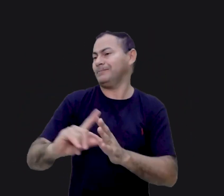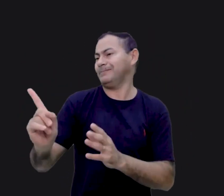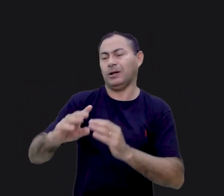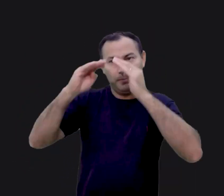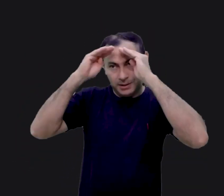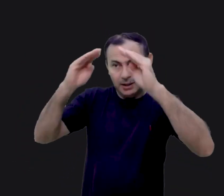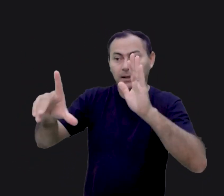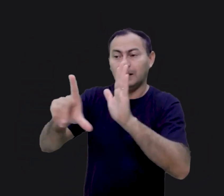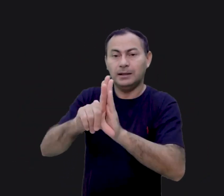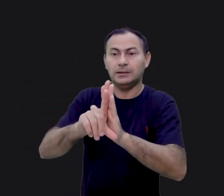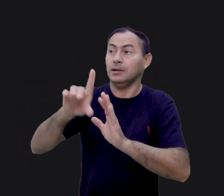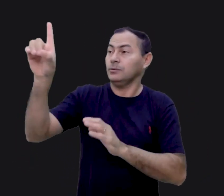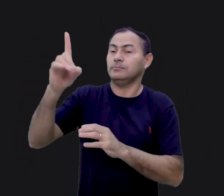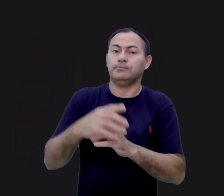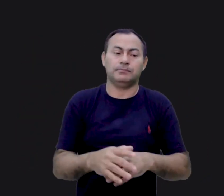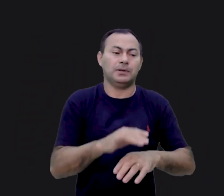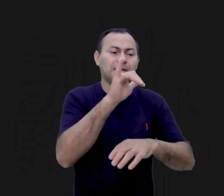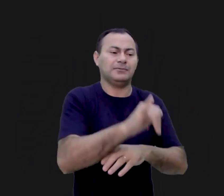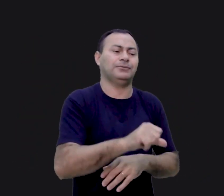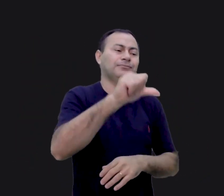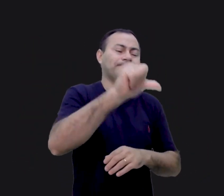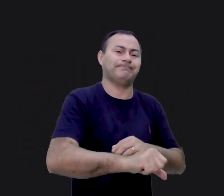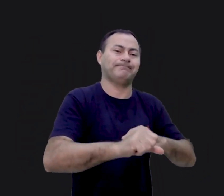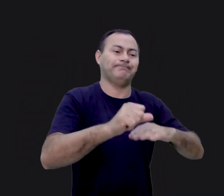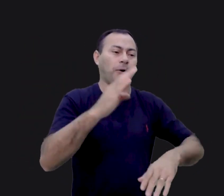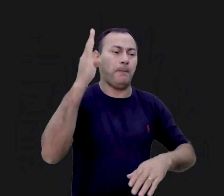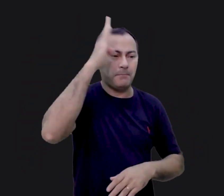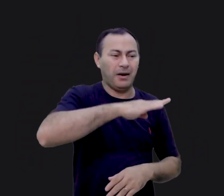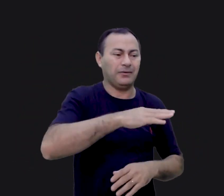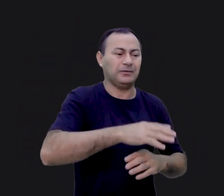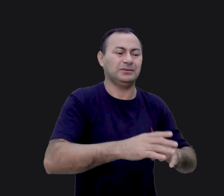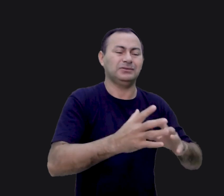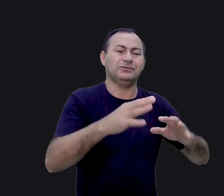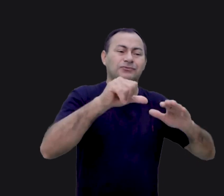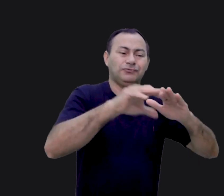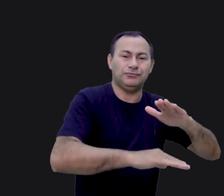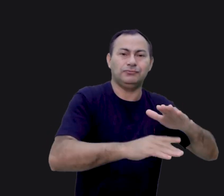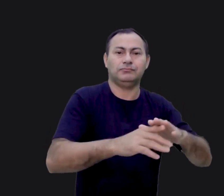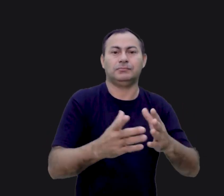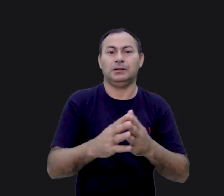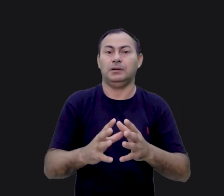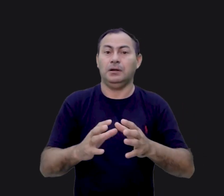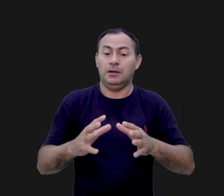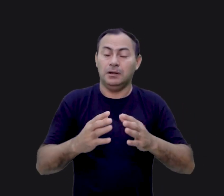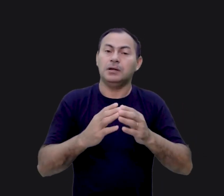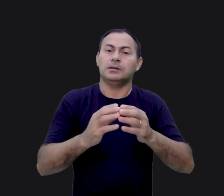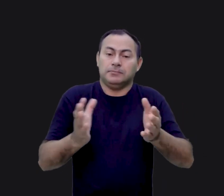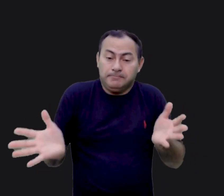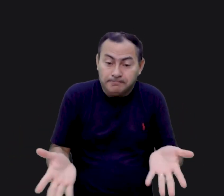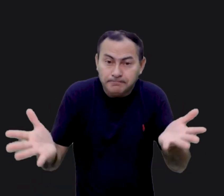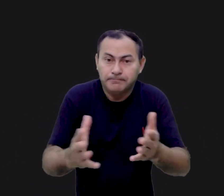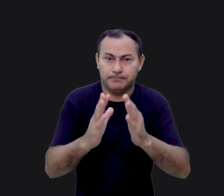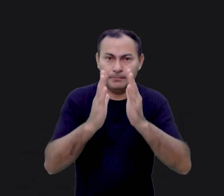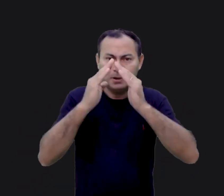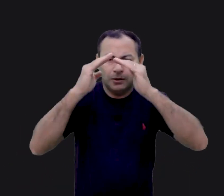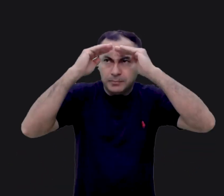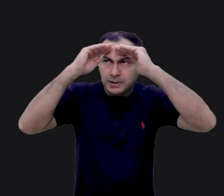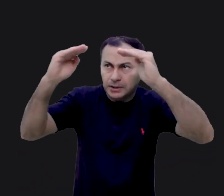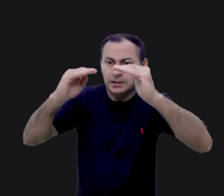quando eles não obedeciam as leis de Deus ficavam debaixo da maldição de Deus essas ortação a obediência encontrada em